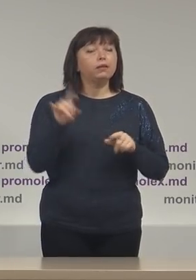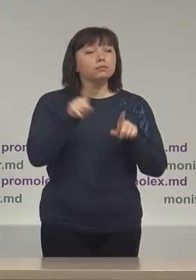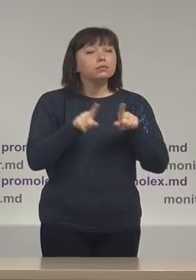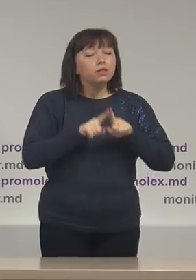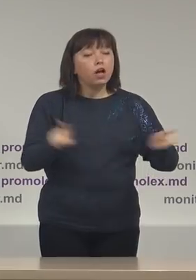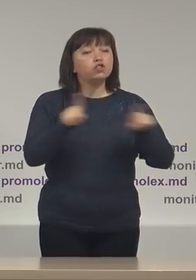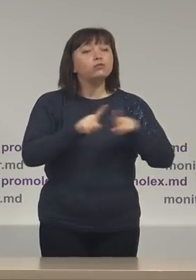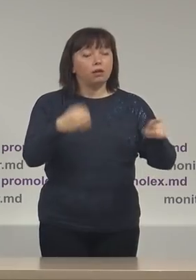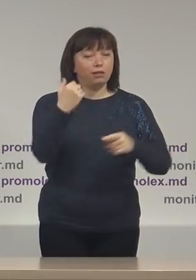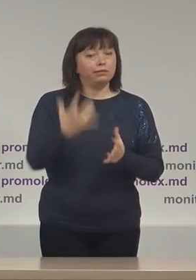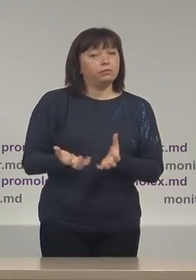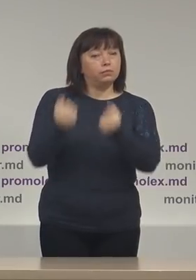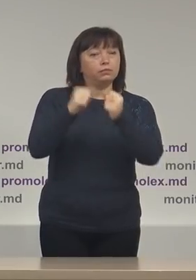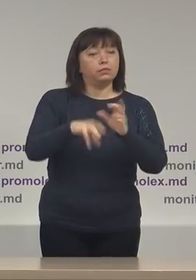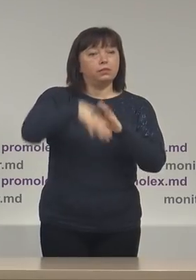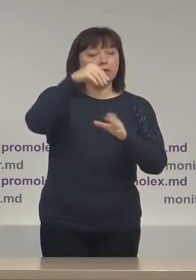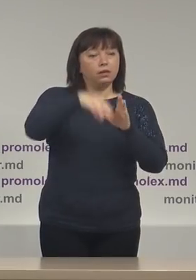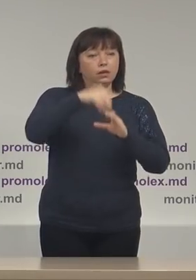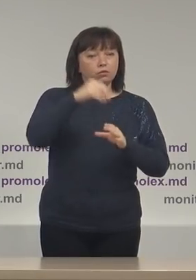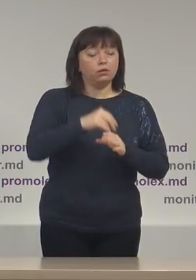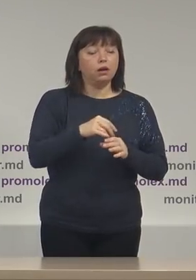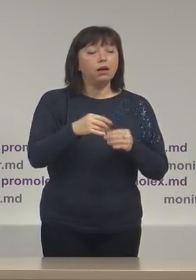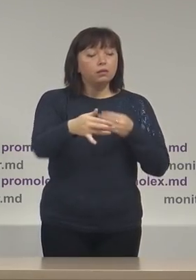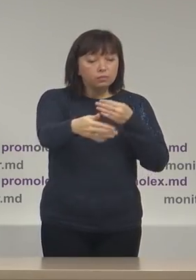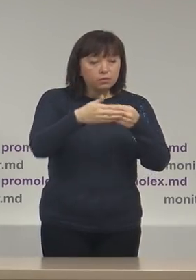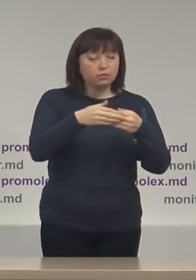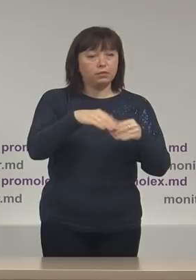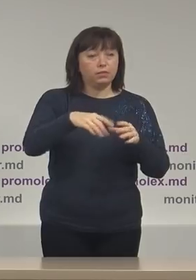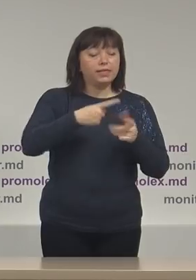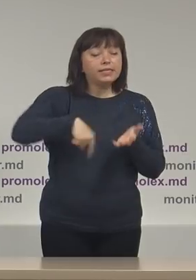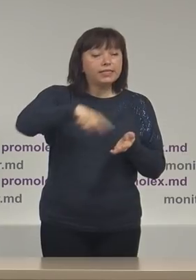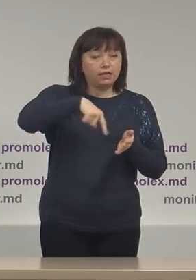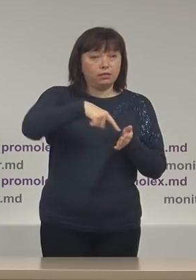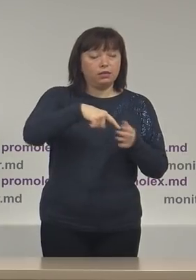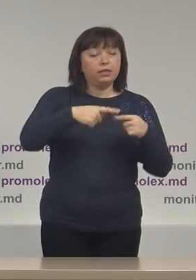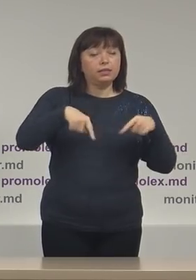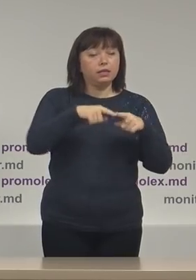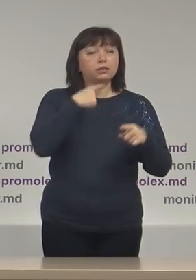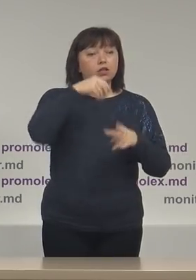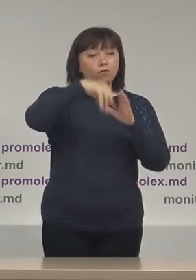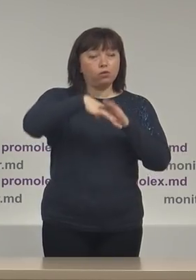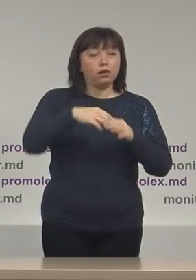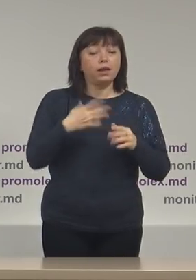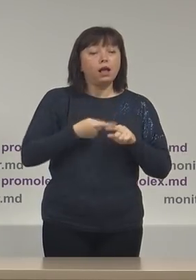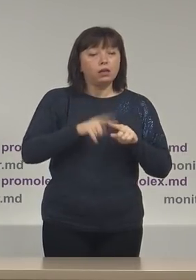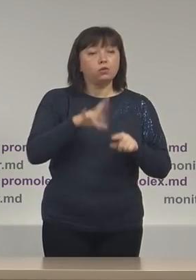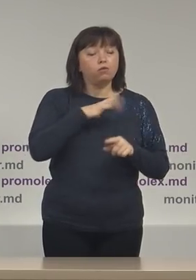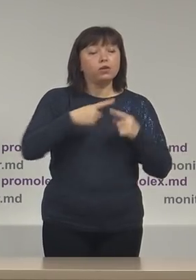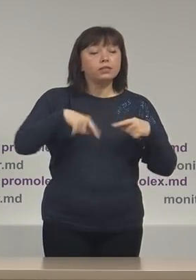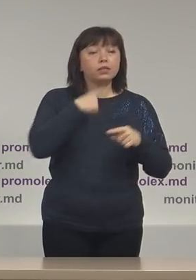agitație electorală sau PR negru în perimetru sau chiar în incinta secției de votare. Secția de